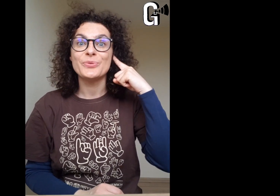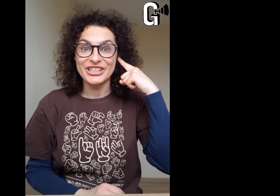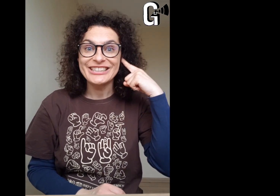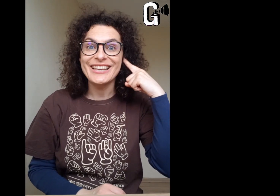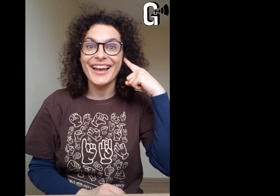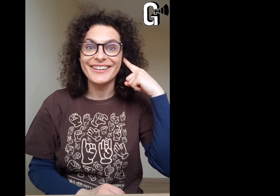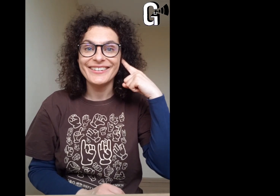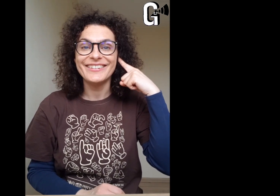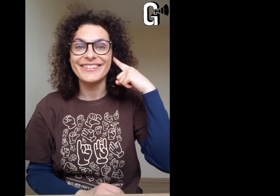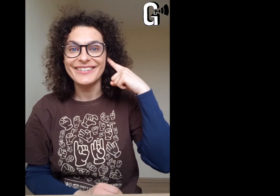Słyszycie?